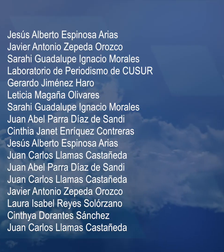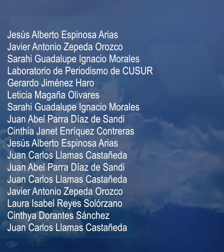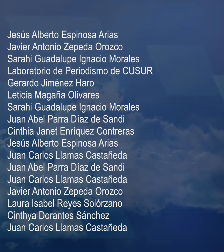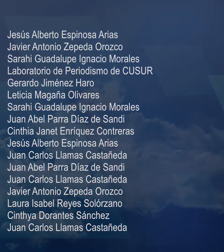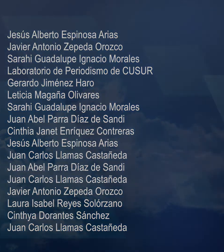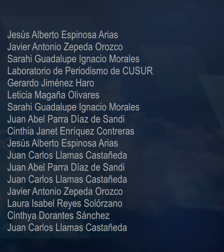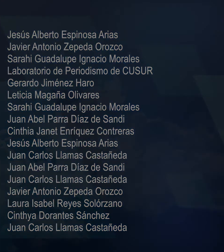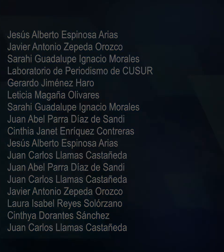¡Gracias!